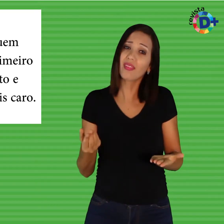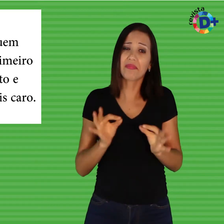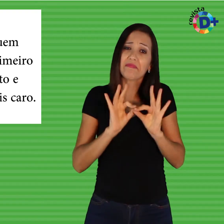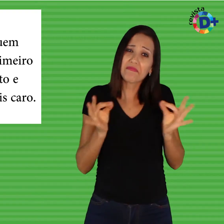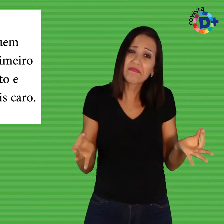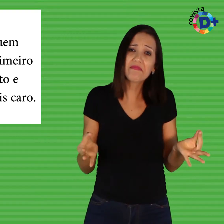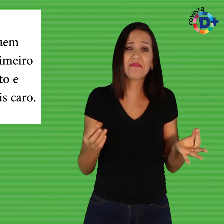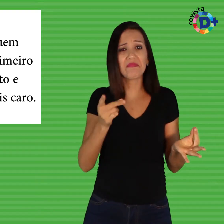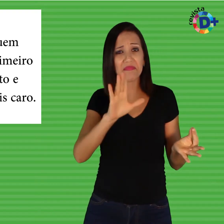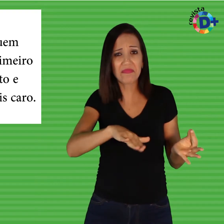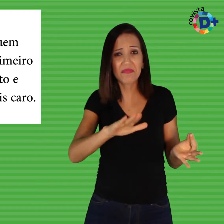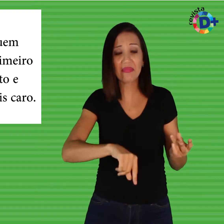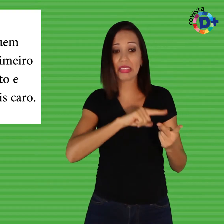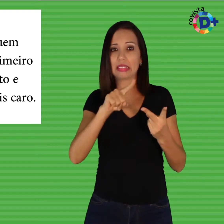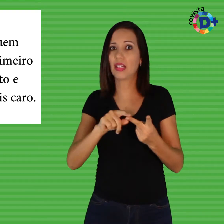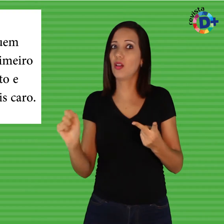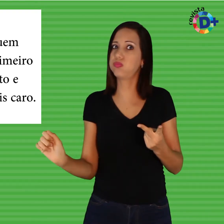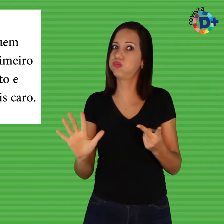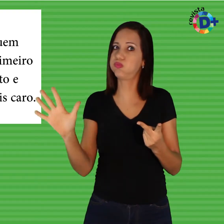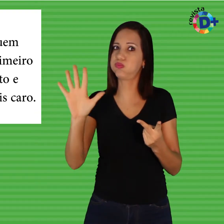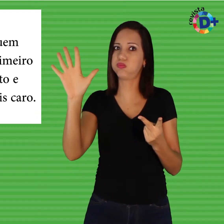barato e simples, já o segundo é mais caro.